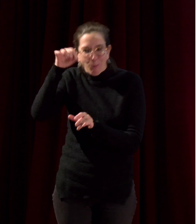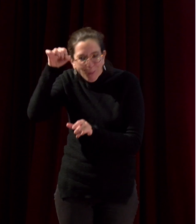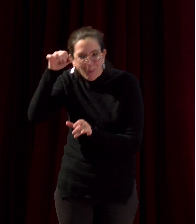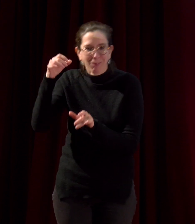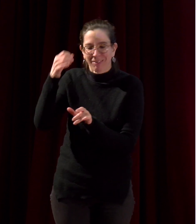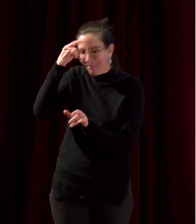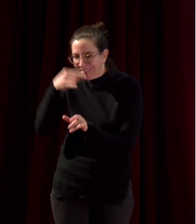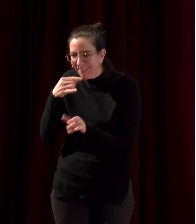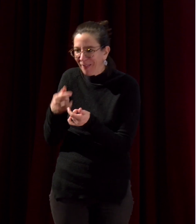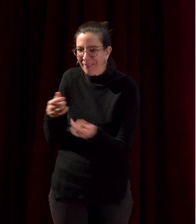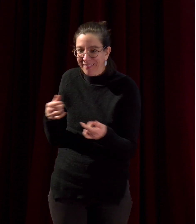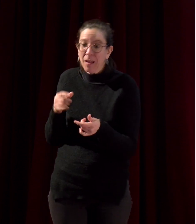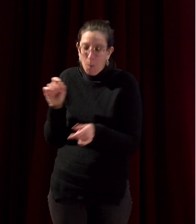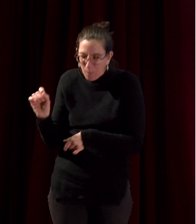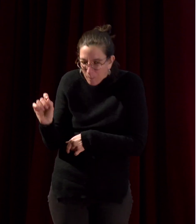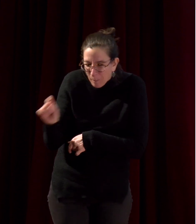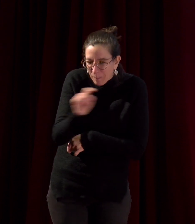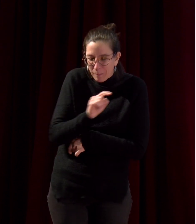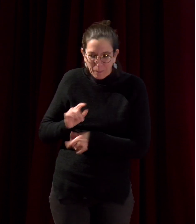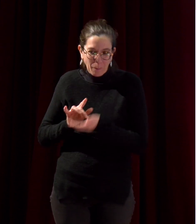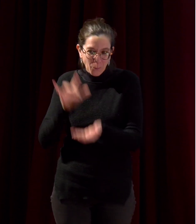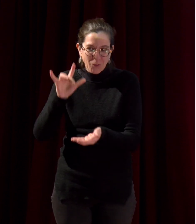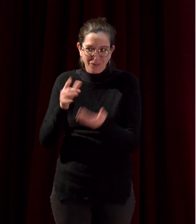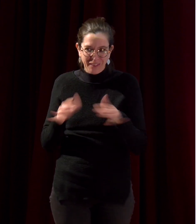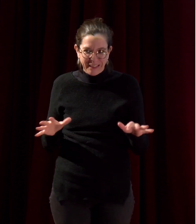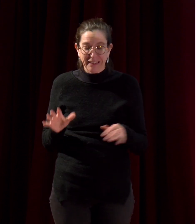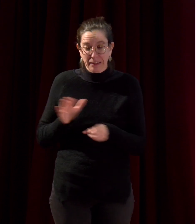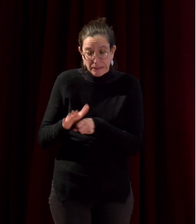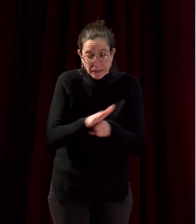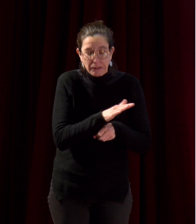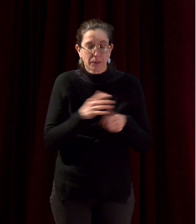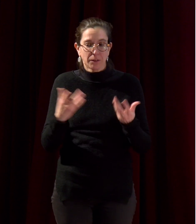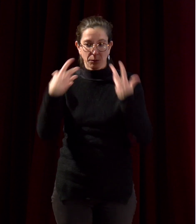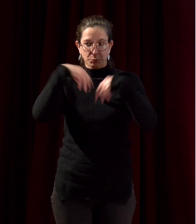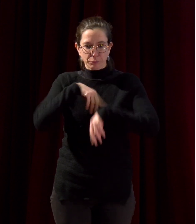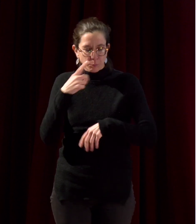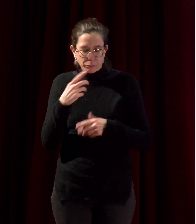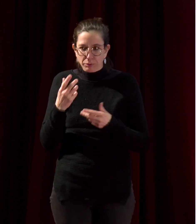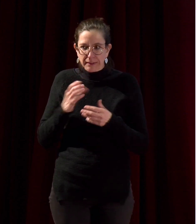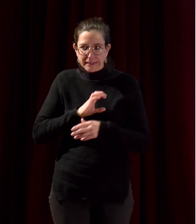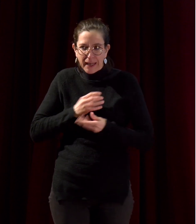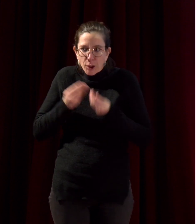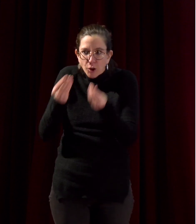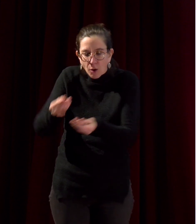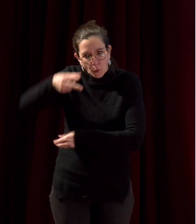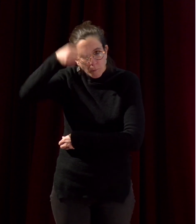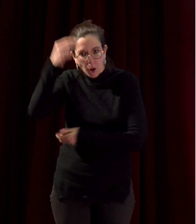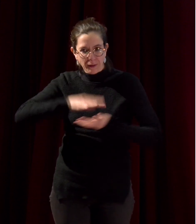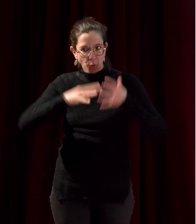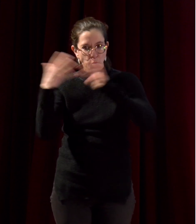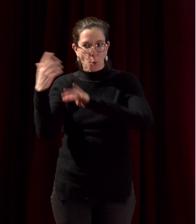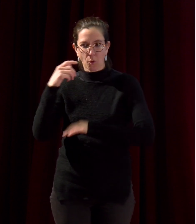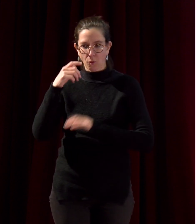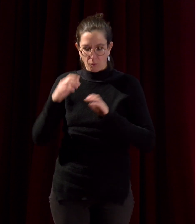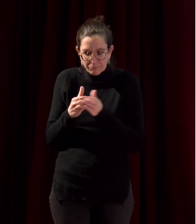portent sur la diversité de notre espèce, notre évolution génétique, et puis aussi sur les effets, ça c'est un